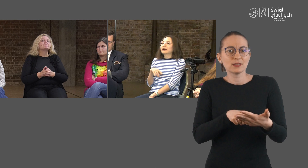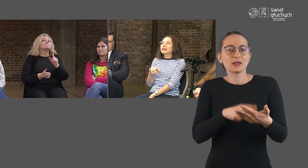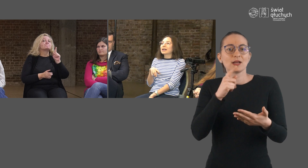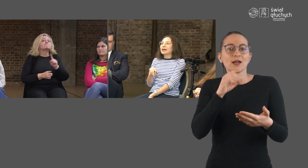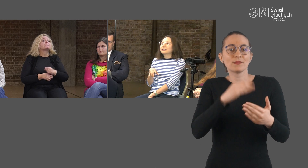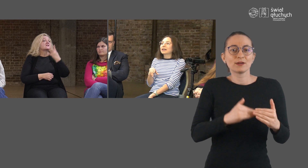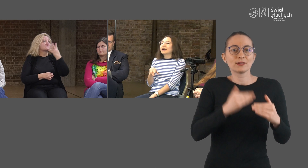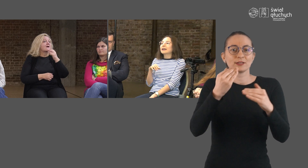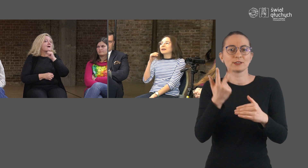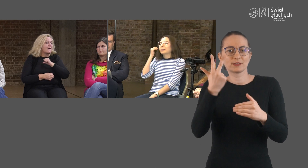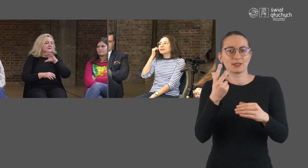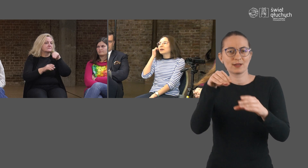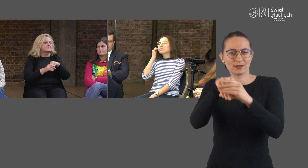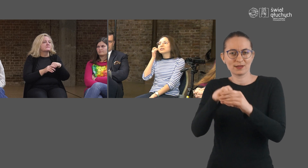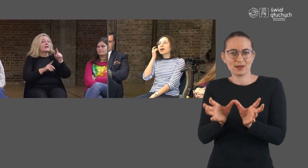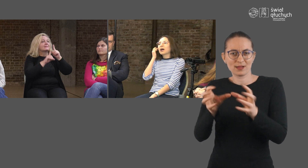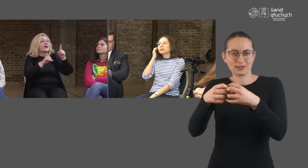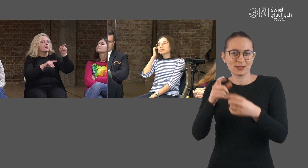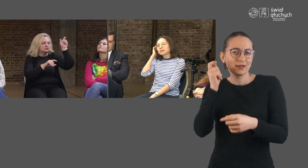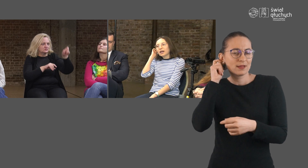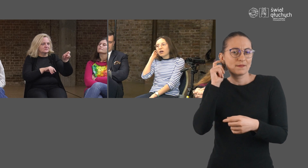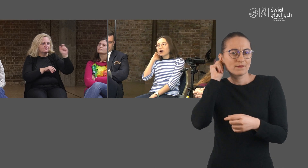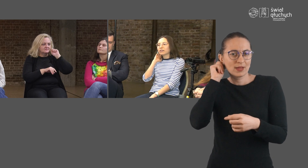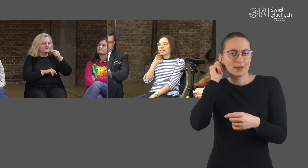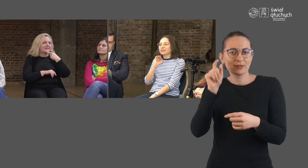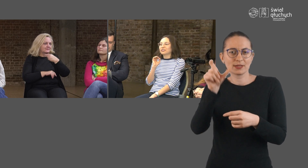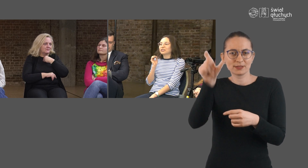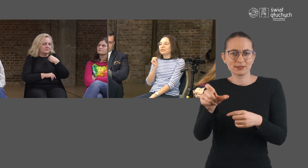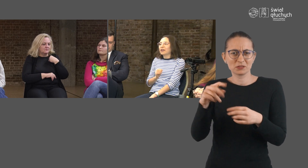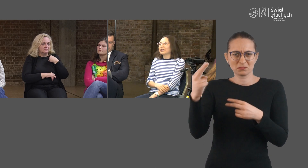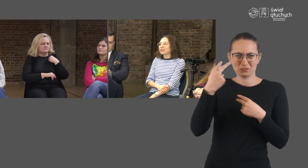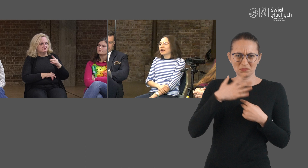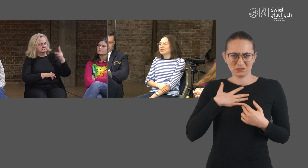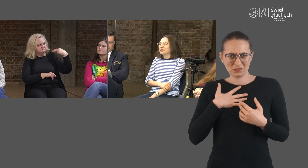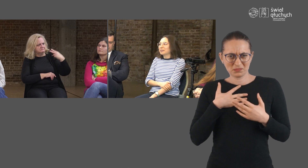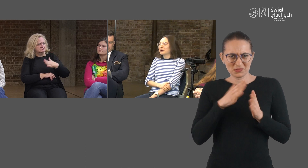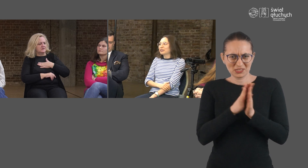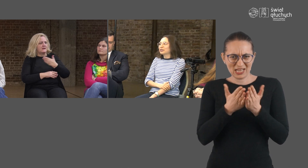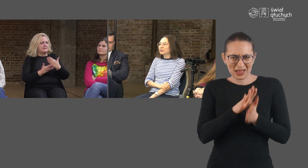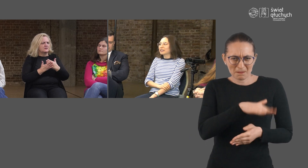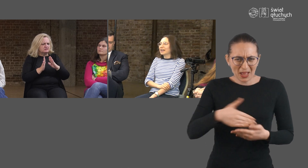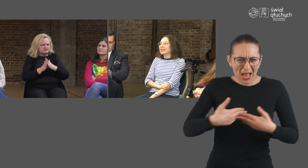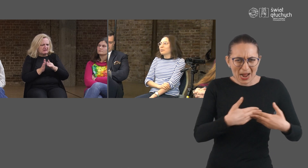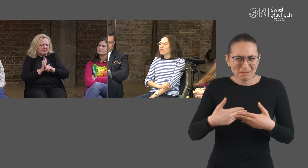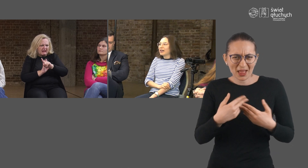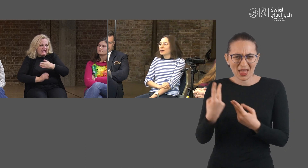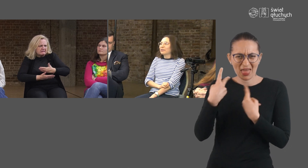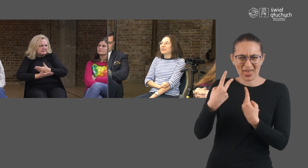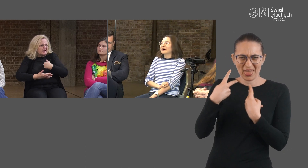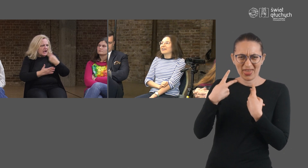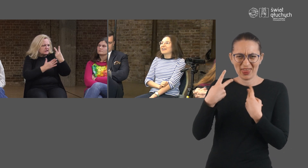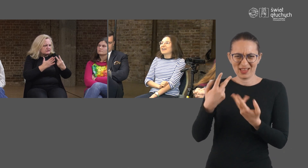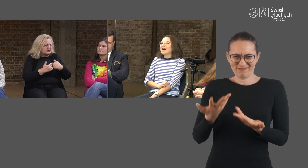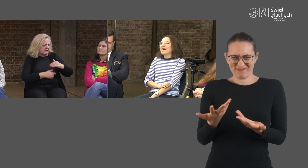w 4. klasie pani nauczycielka od polskiego tak się dziwiła, dlaczego ja czytam książki dla